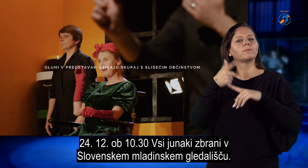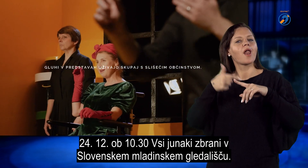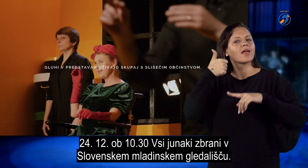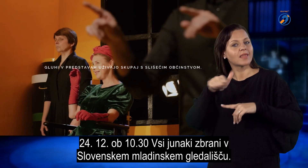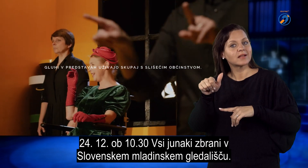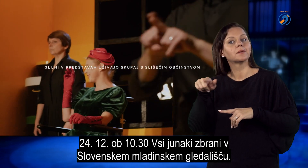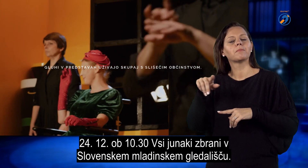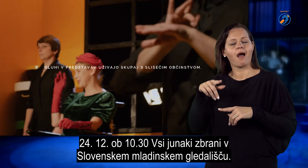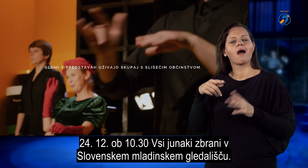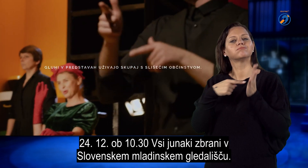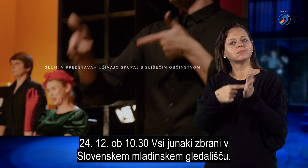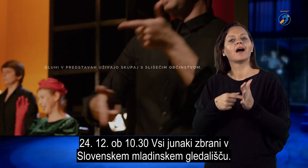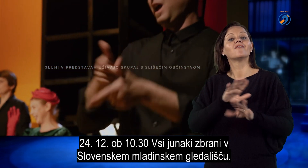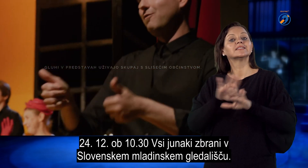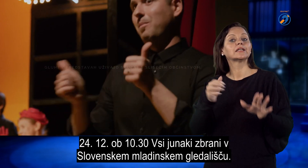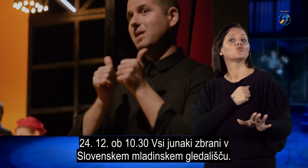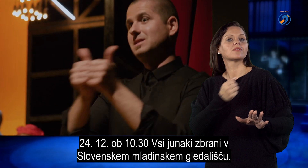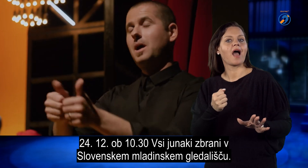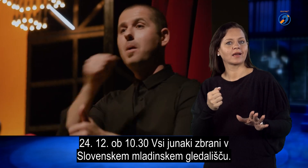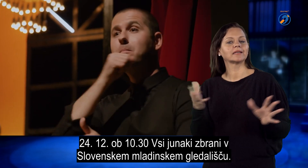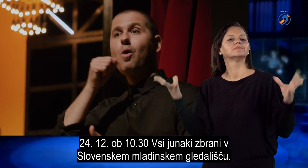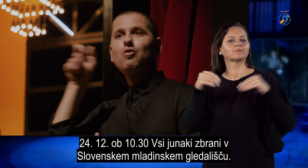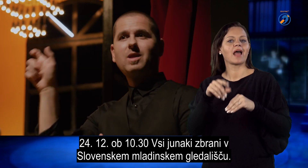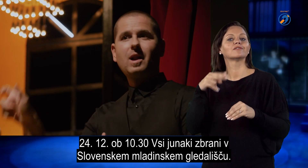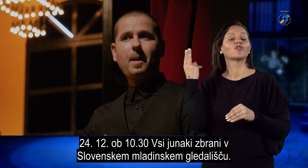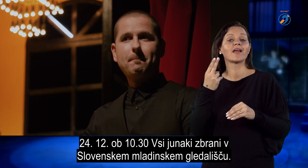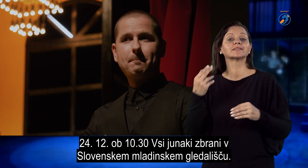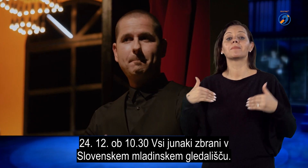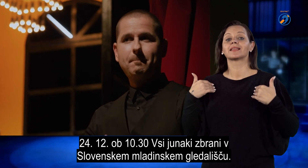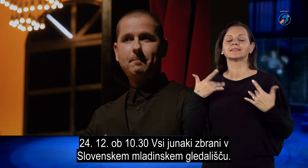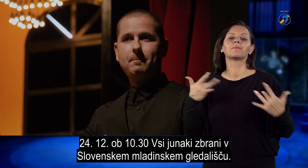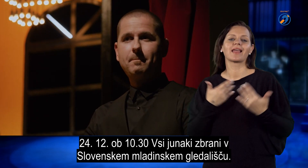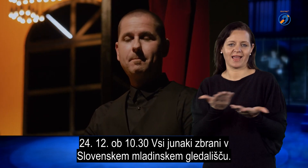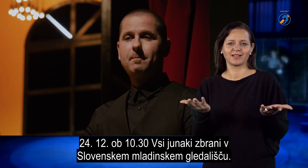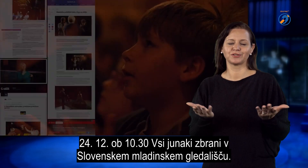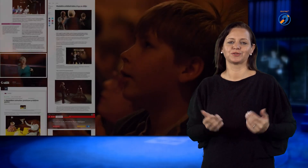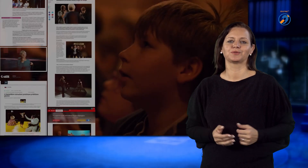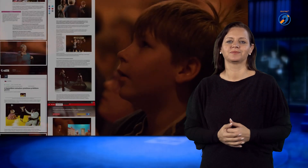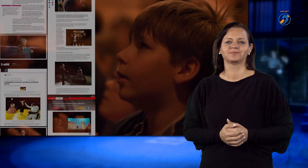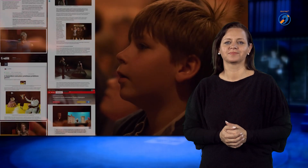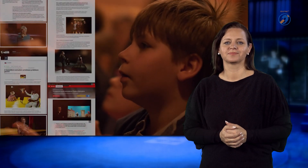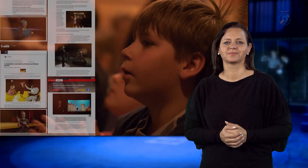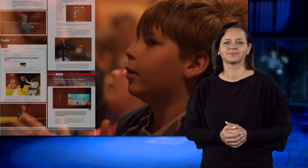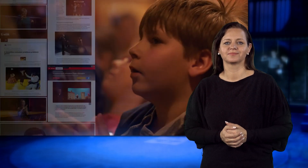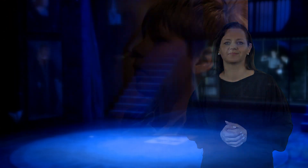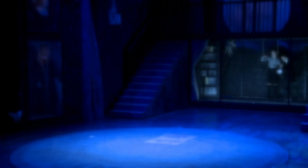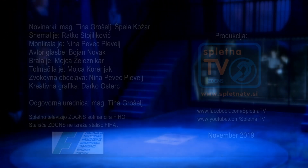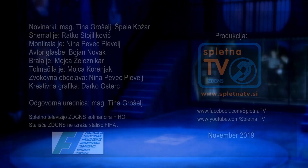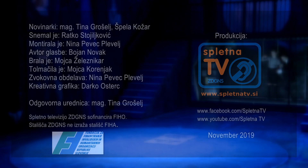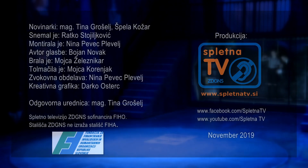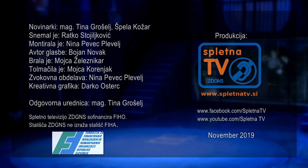24. decembra ob pol 11. Vsi junaki zbrani v Slovenskem mladinskem gledališču.